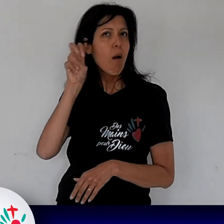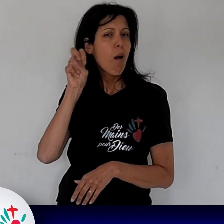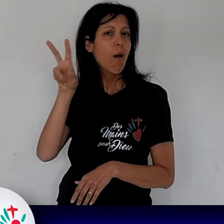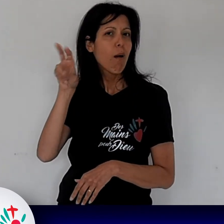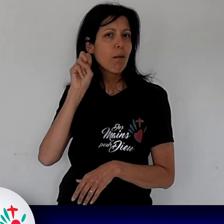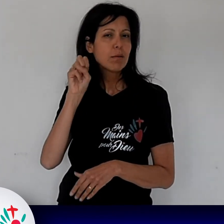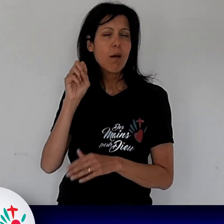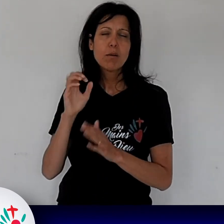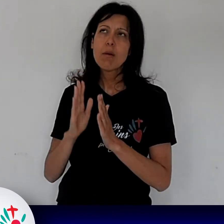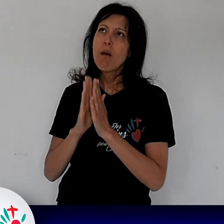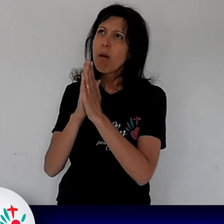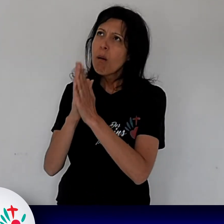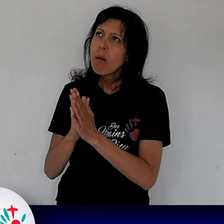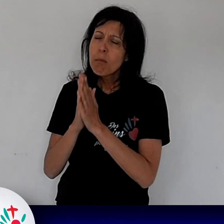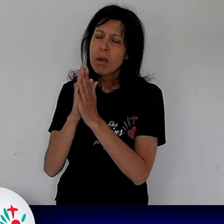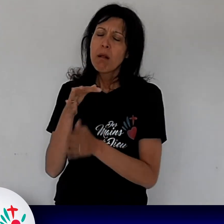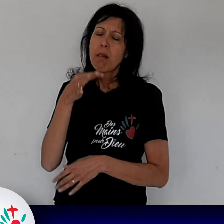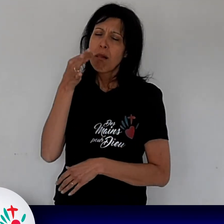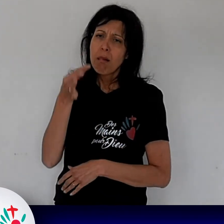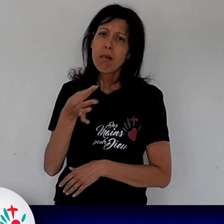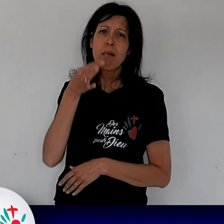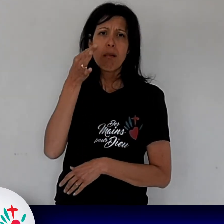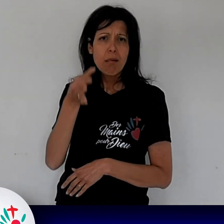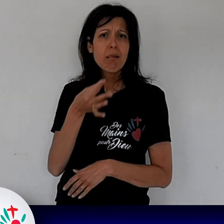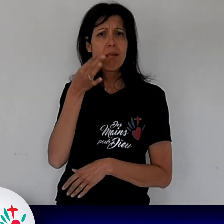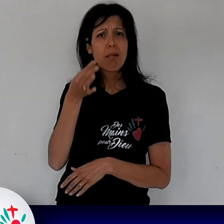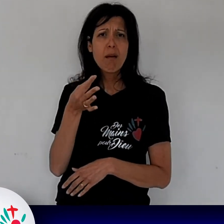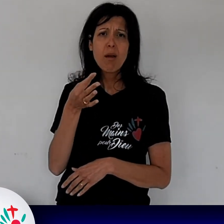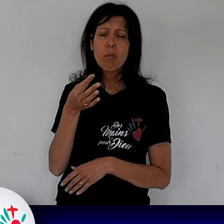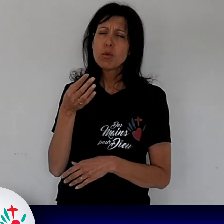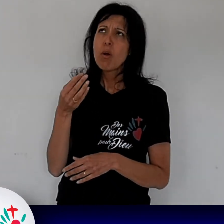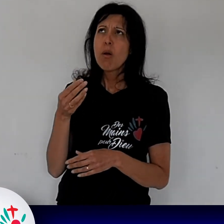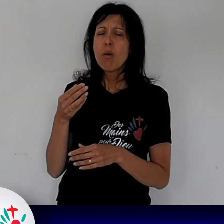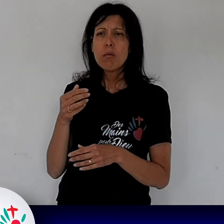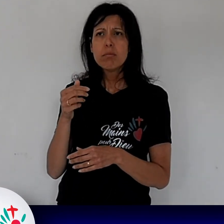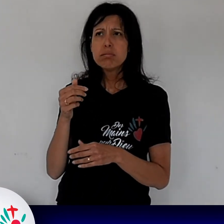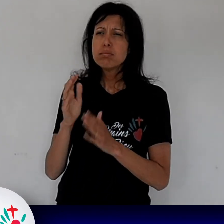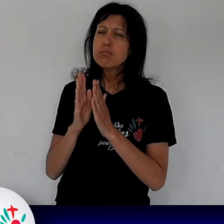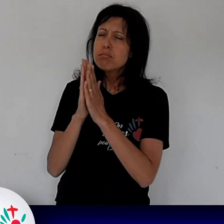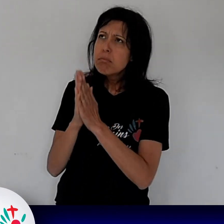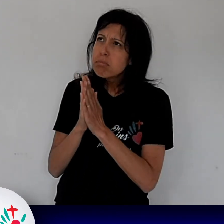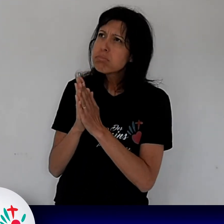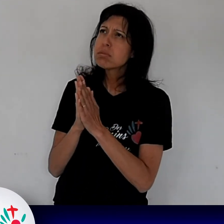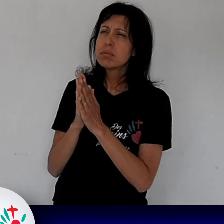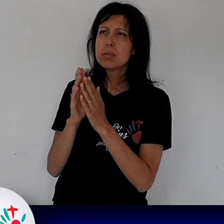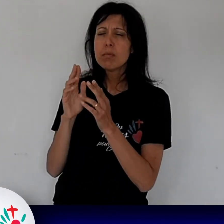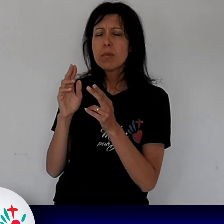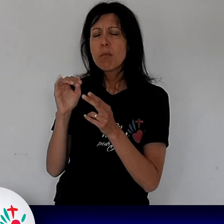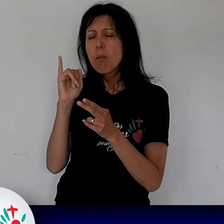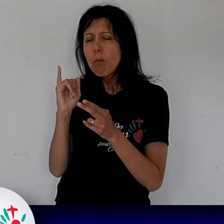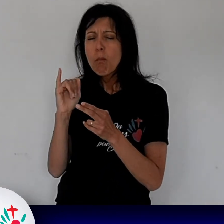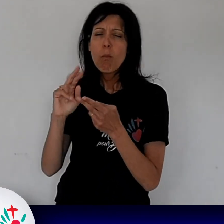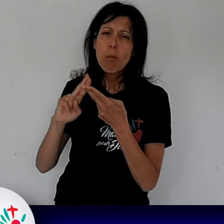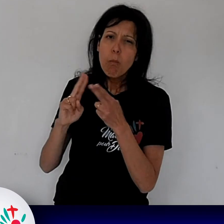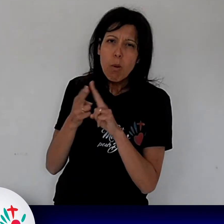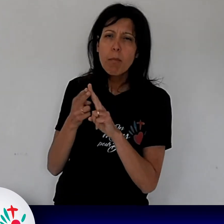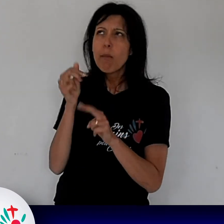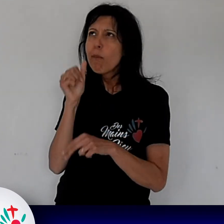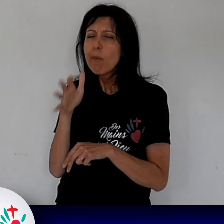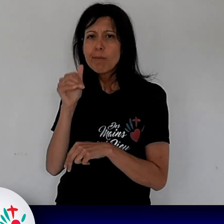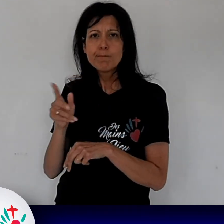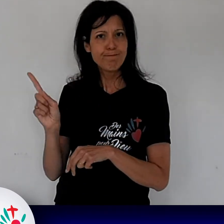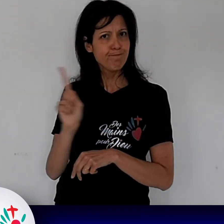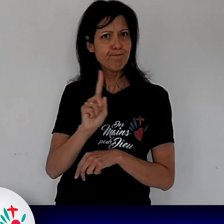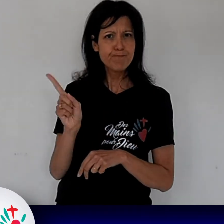en train de nous lamenter pour nos petits bobos de tous les jours, après ce que nous venons de vivre. Nous irons à l'église pour offrir